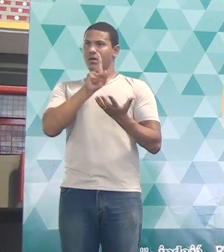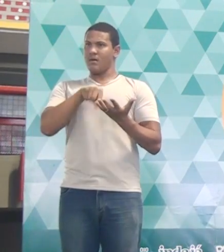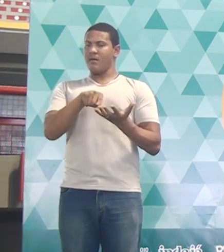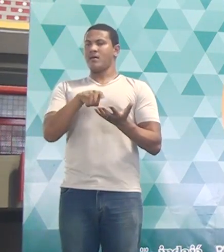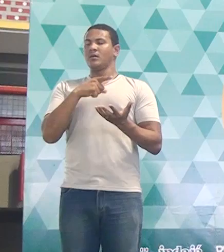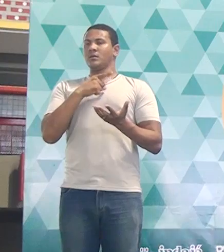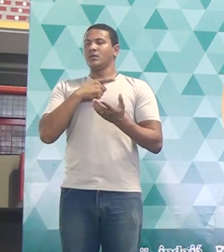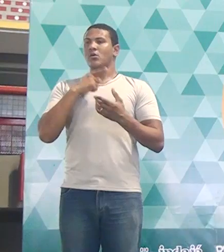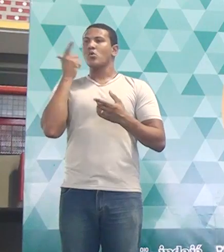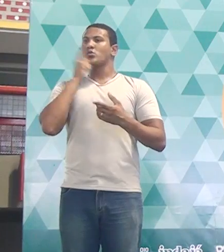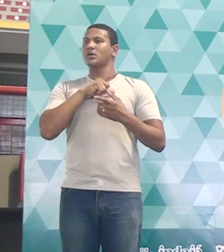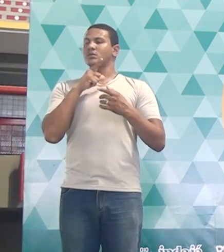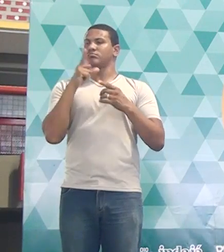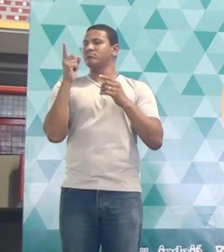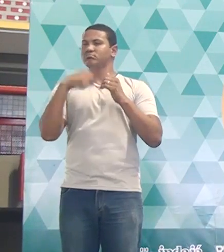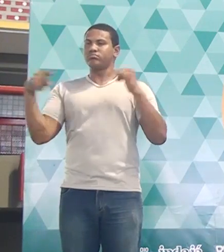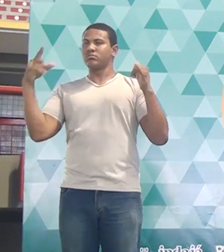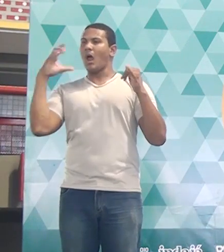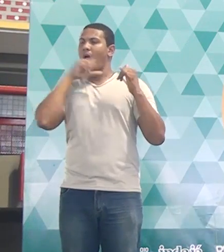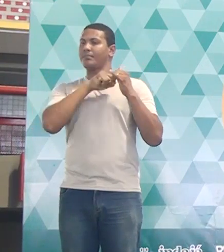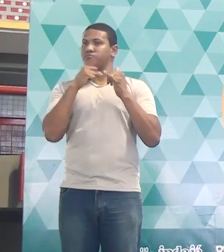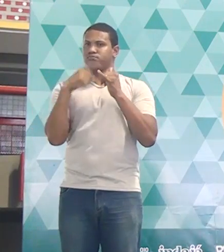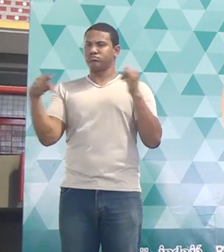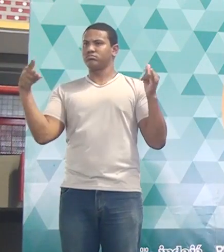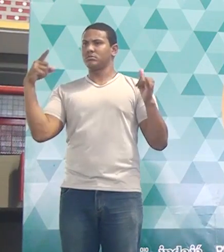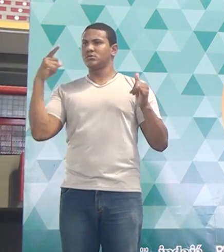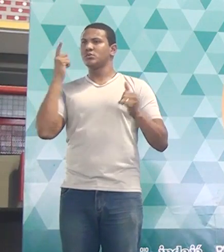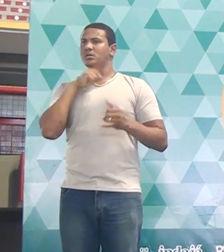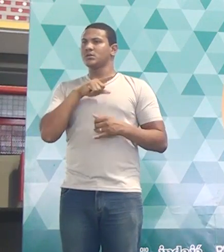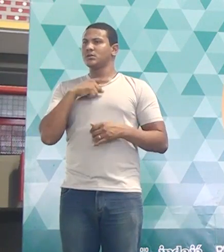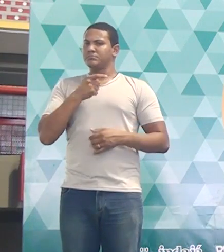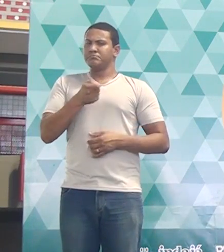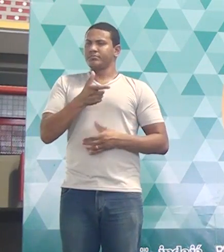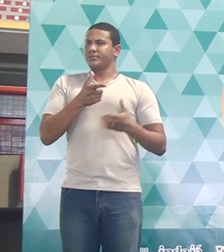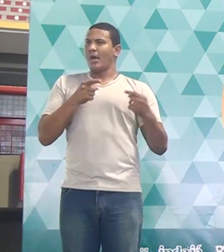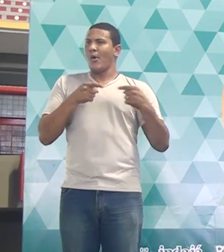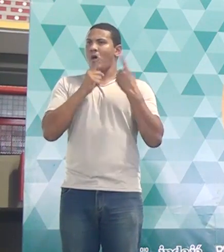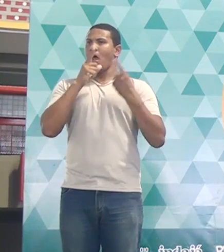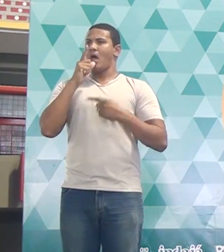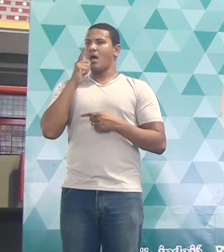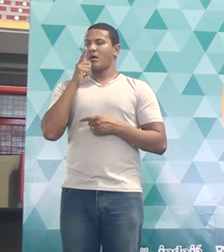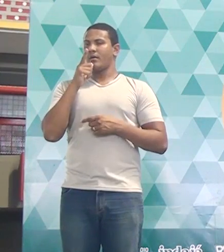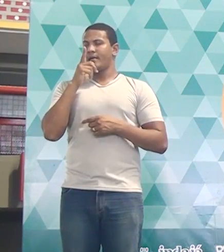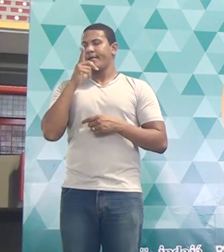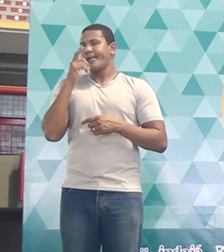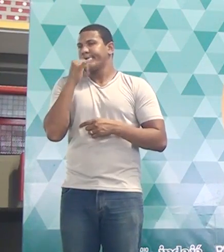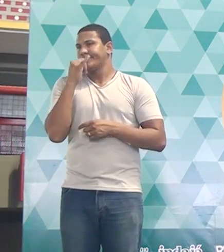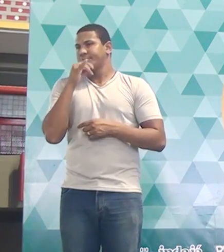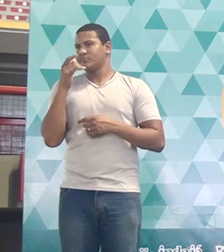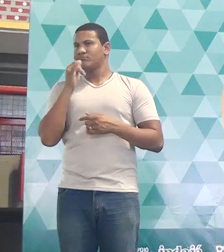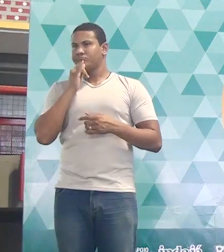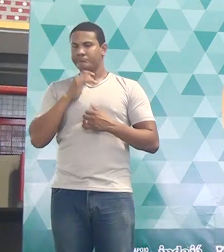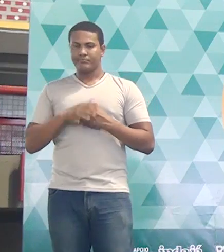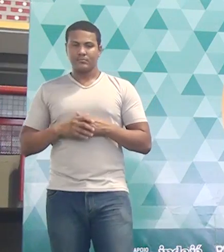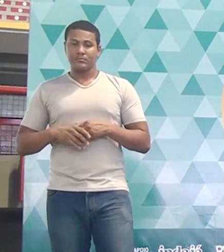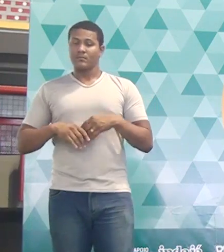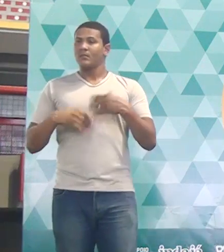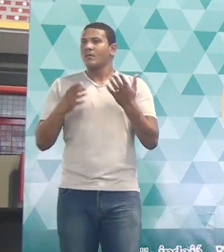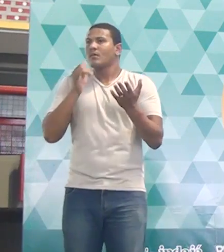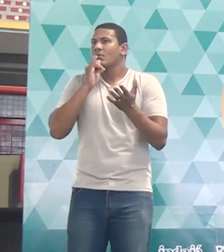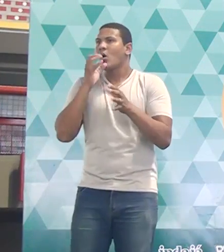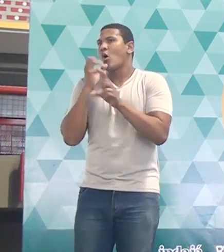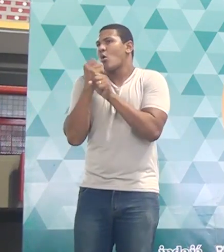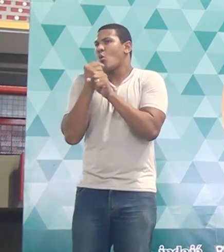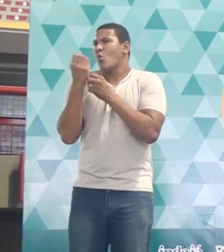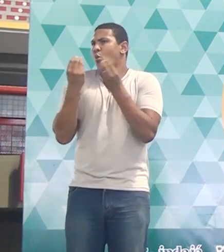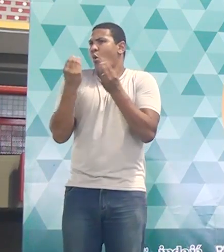aí mais forte ele será. Eu posso calcular o grau de ionização de um ácido. Como?